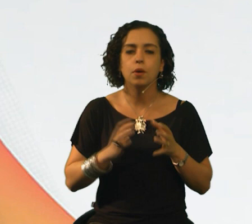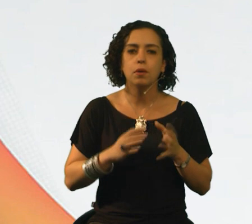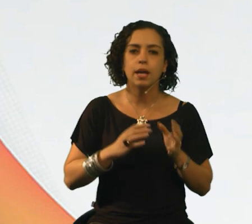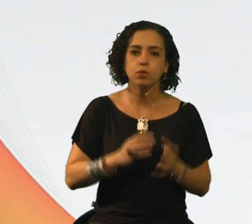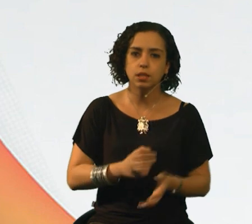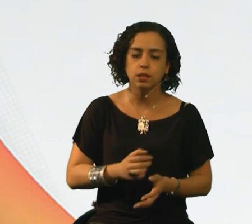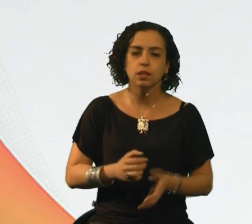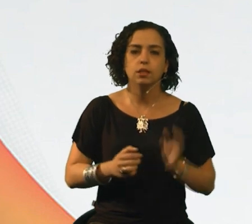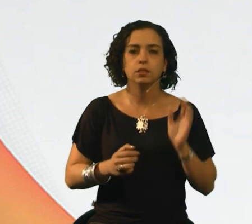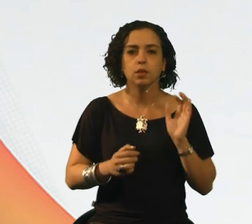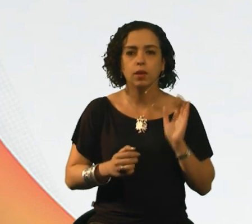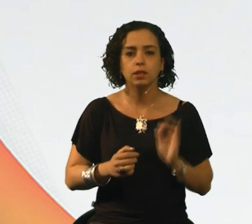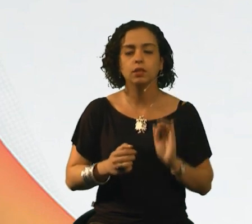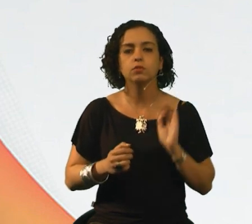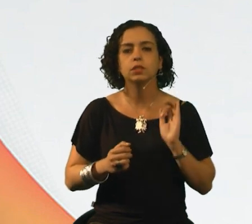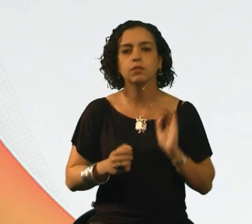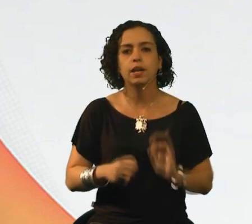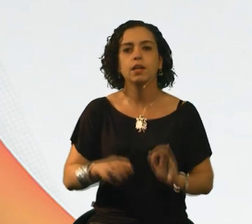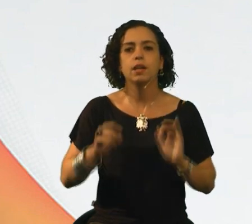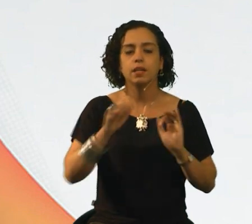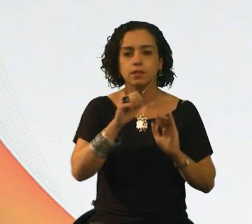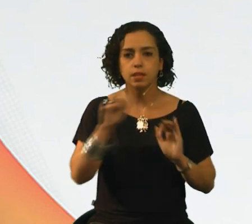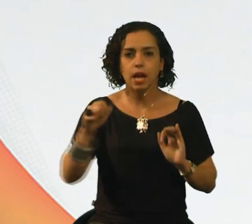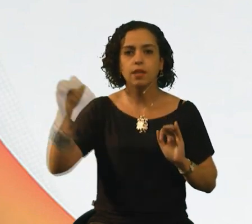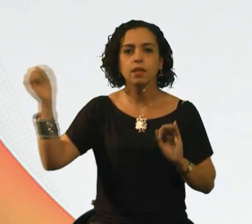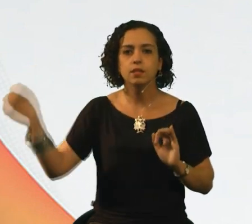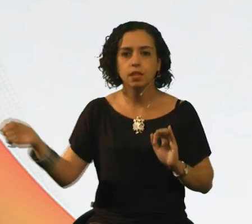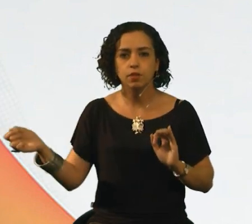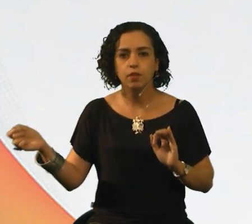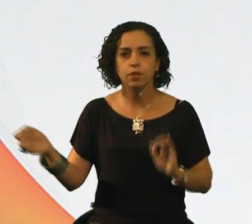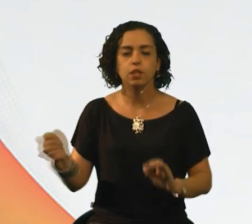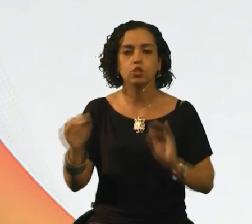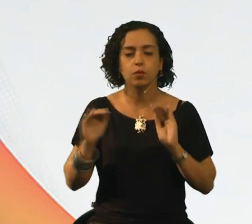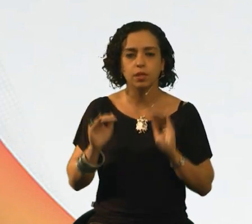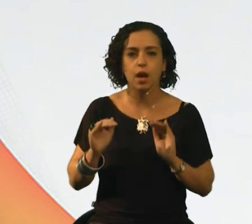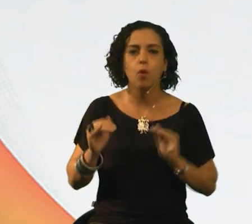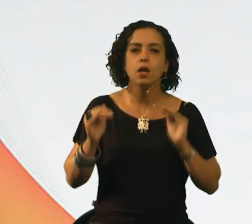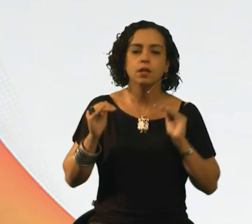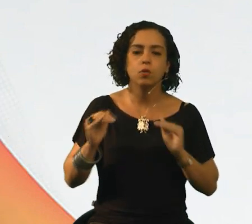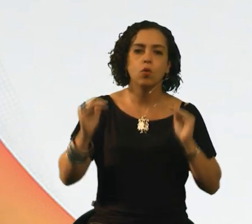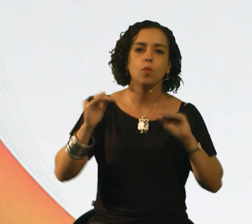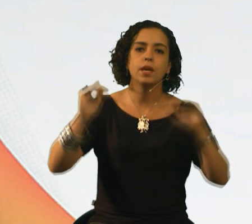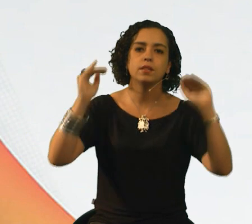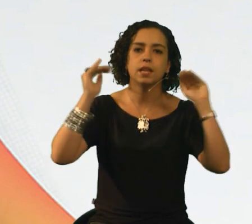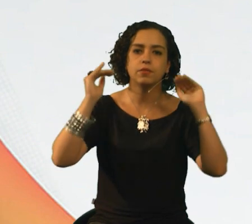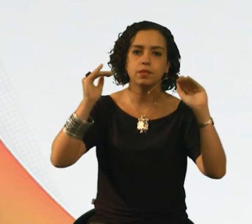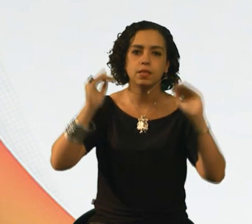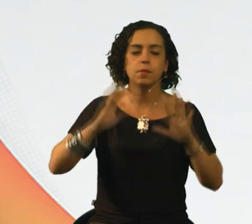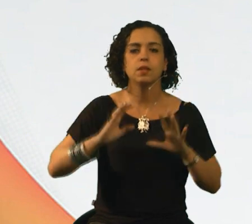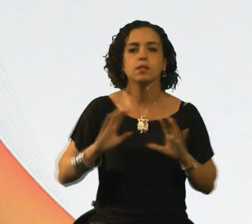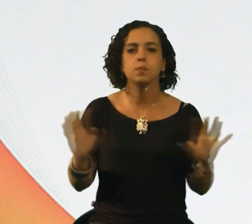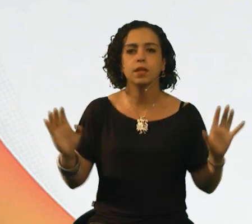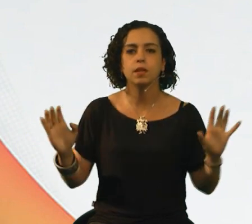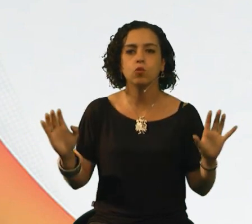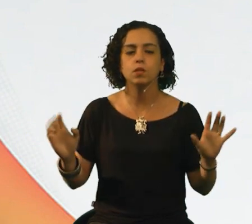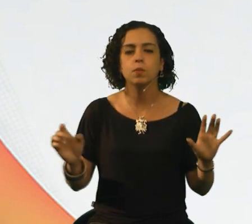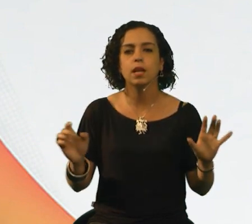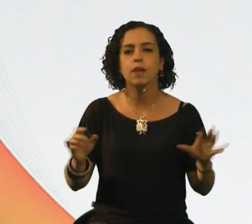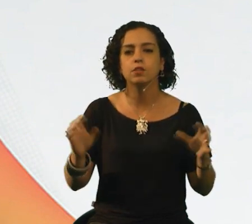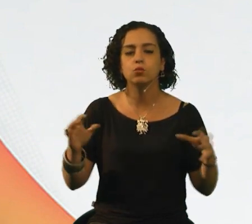é o caso aqui. Então aqui você vai riscar e reescrever à frente, é o ideal. Não coube, reescreve em cima. Se perder algumas palavras,